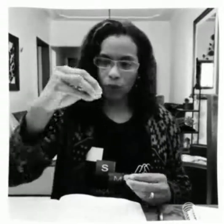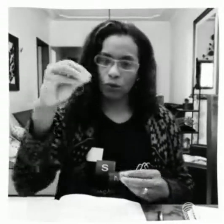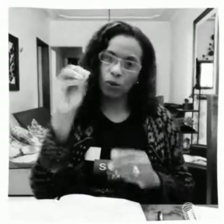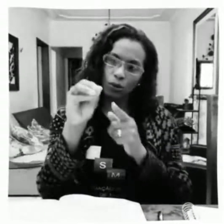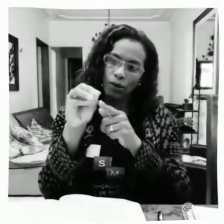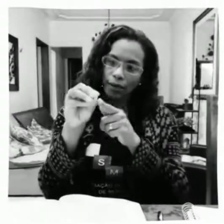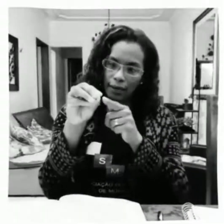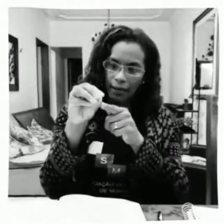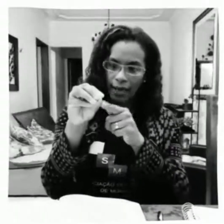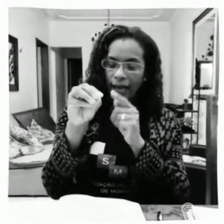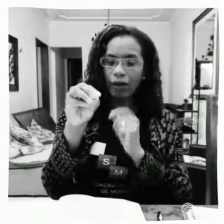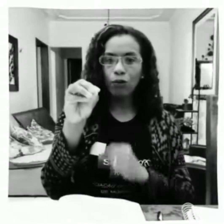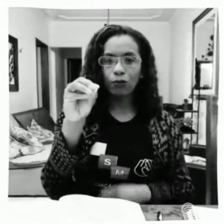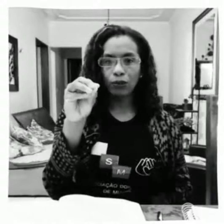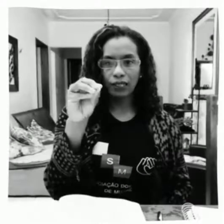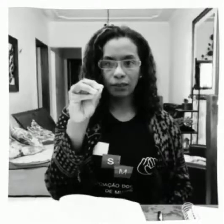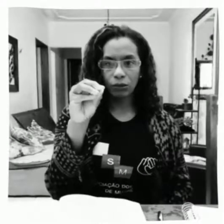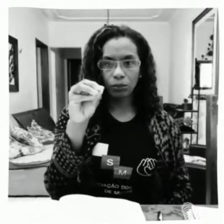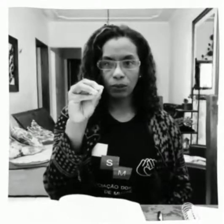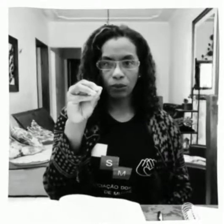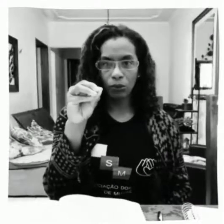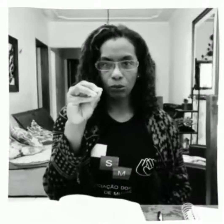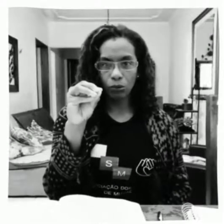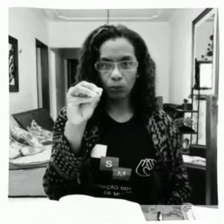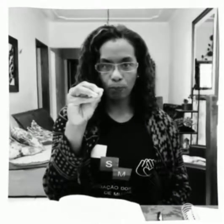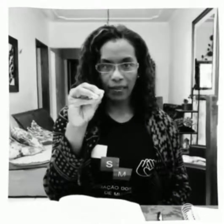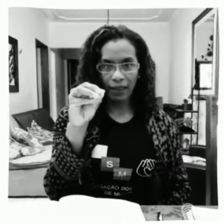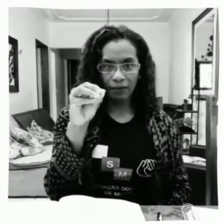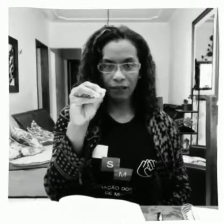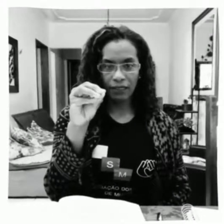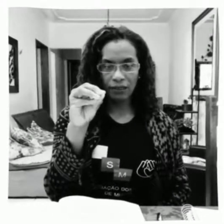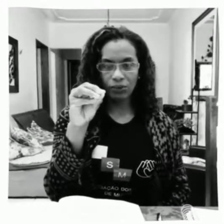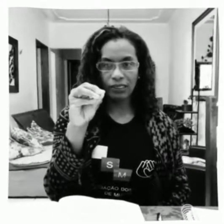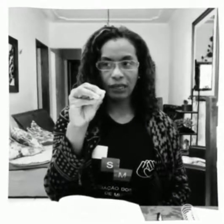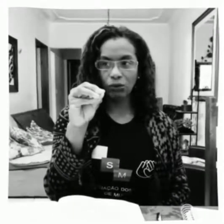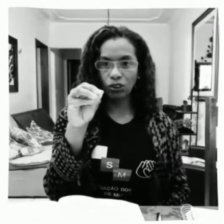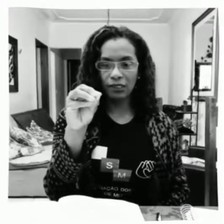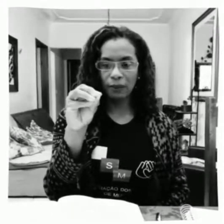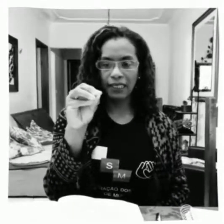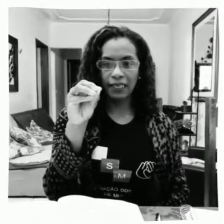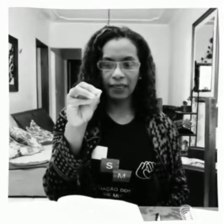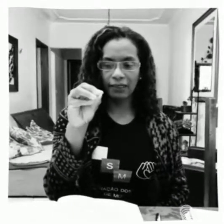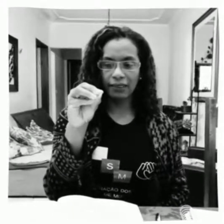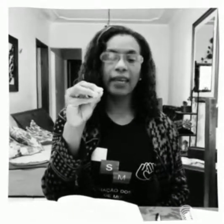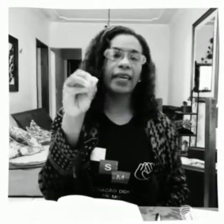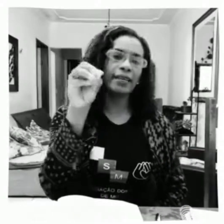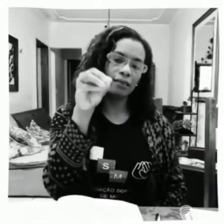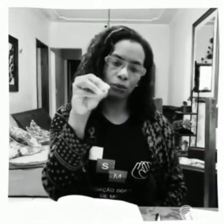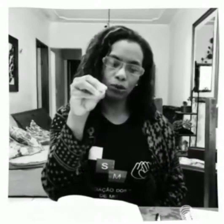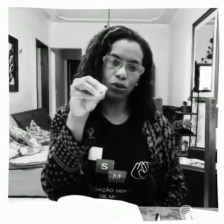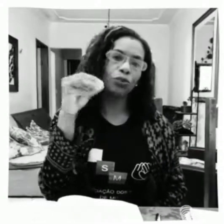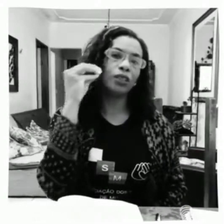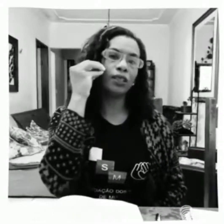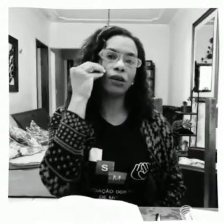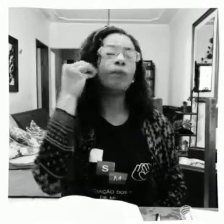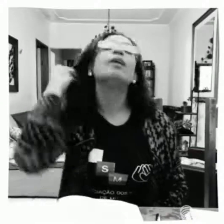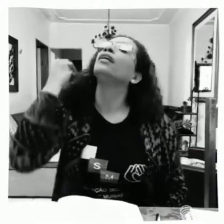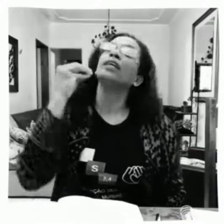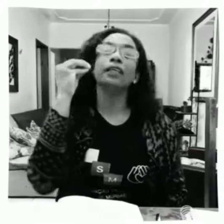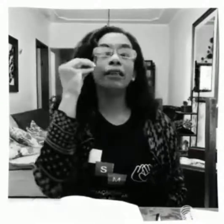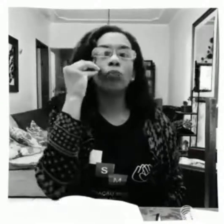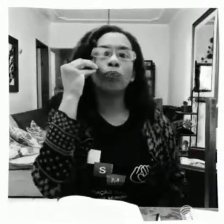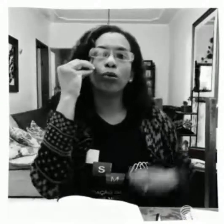experiência. A configuração de mão que eu uso para fazer o sinal de experiência é esse montinho aqui,